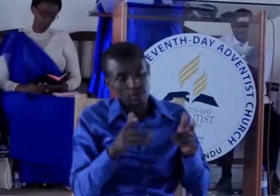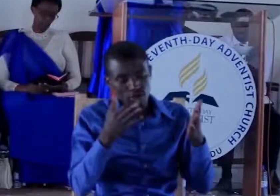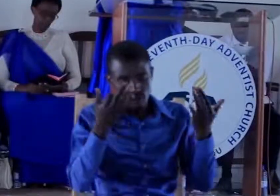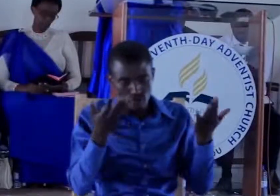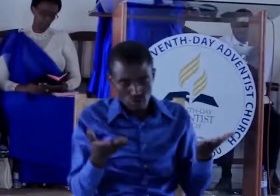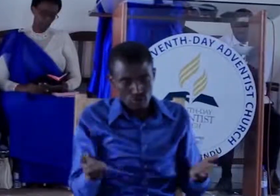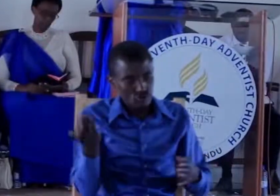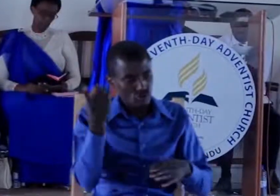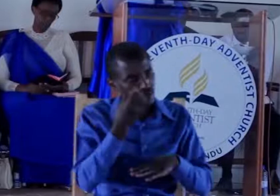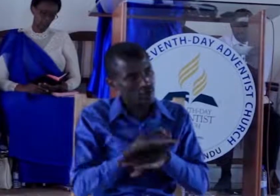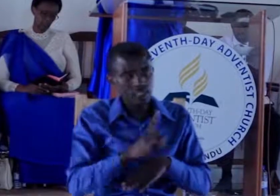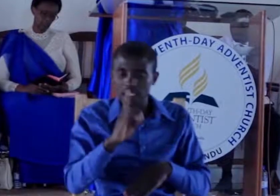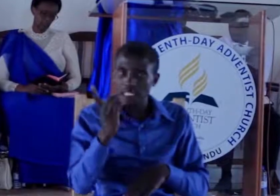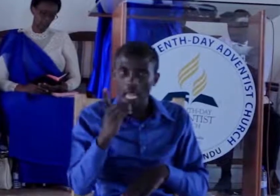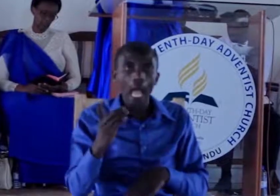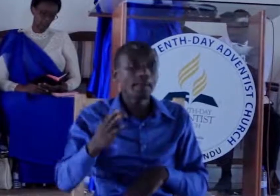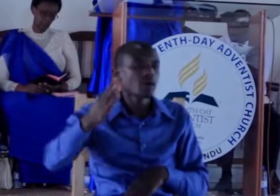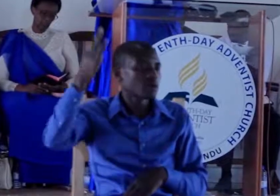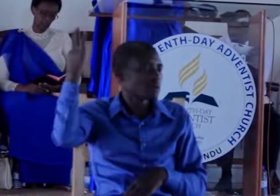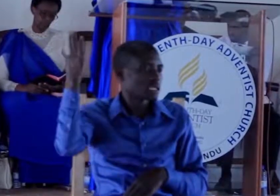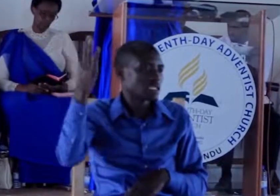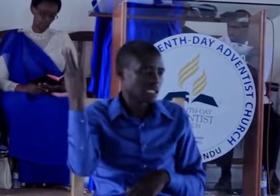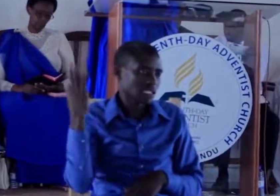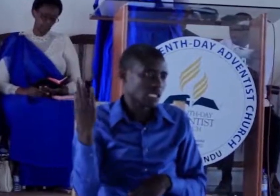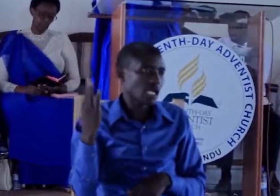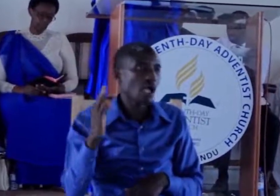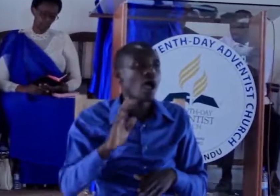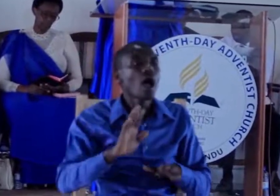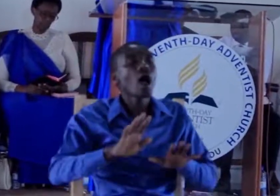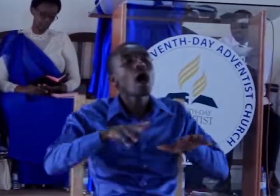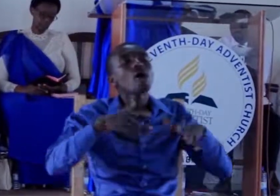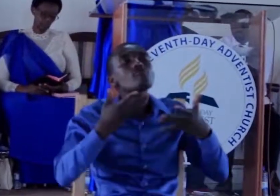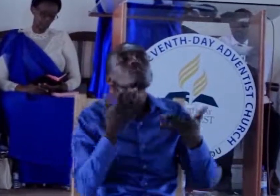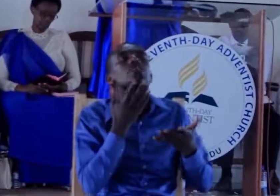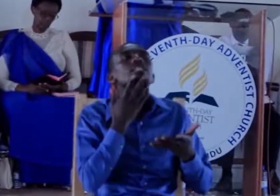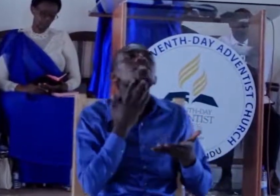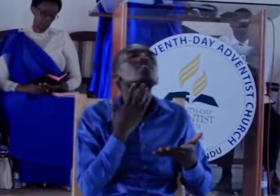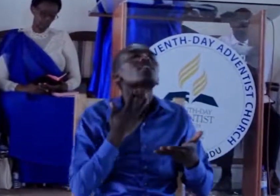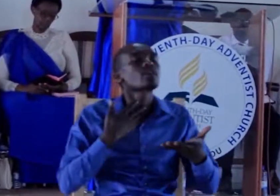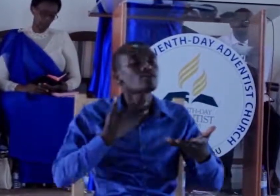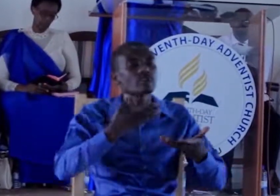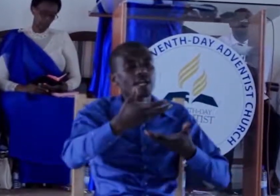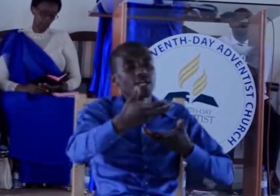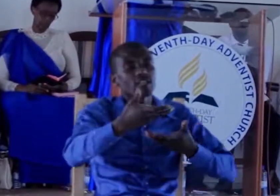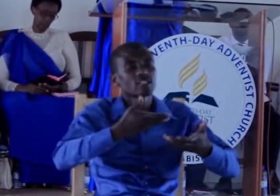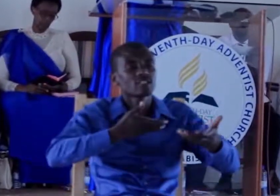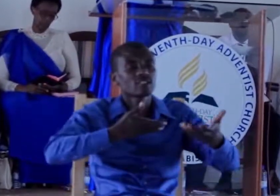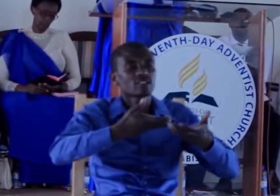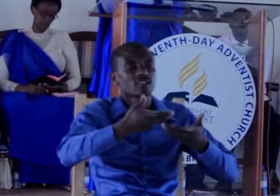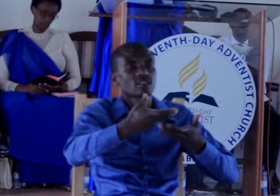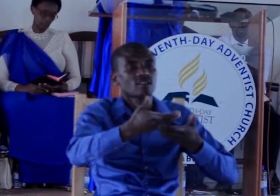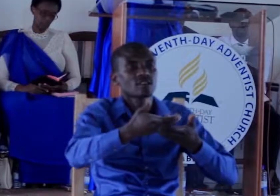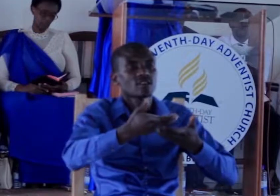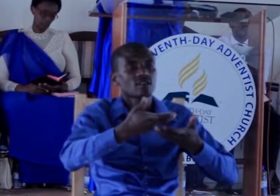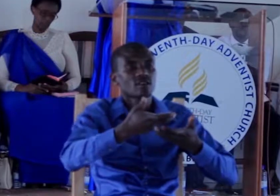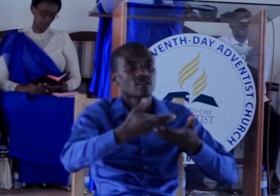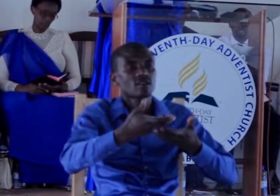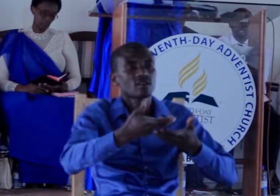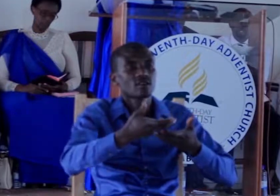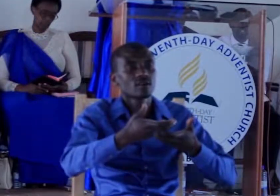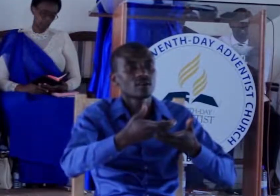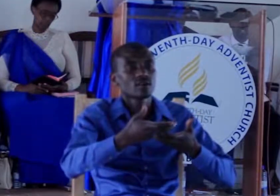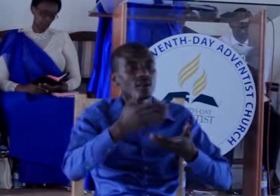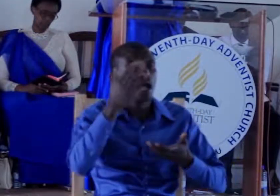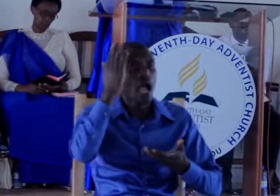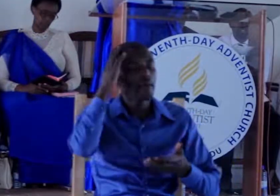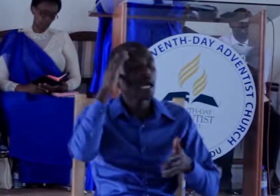dukora ikiganiro kandi ngira ngo abaza amategeko y'ikiganiro umuntu arabaza bakamusubiza nibyo